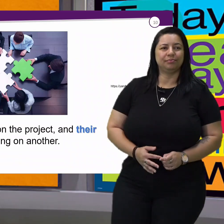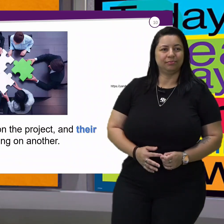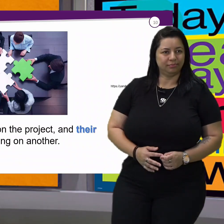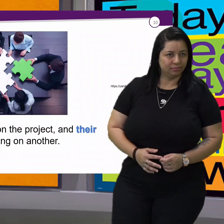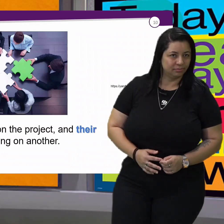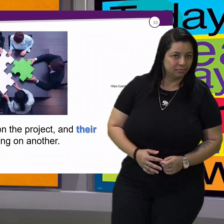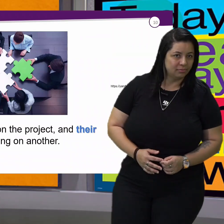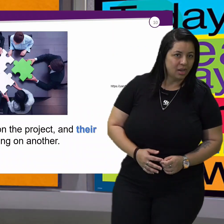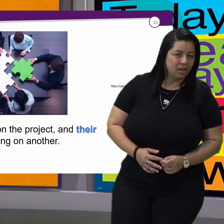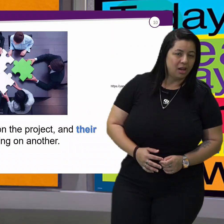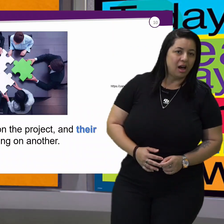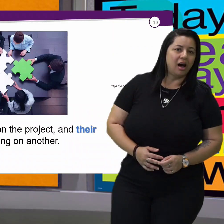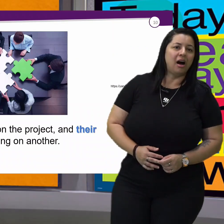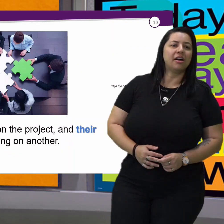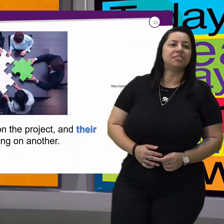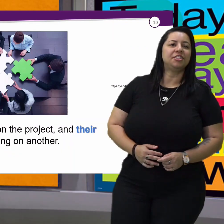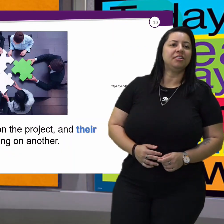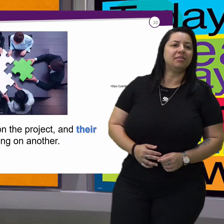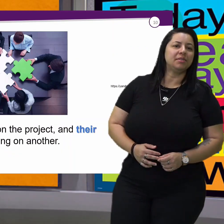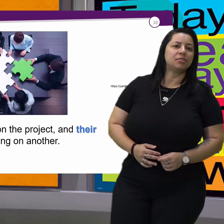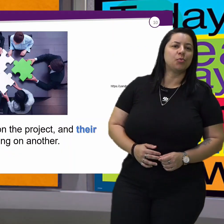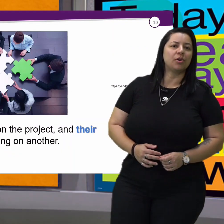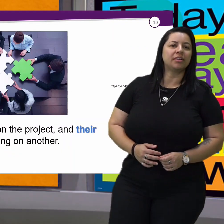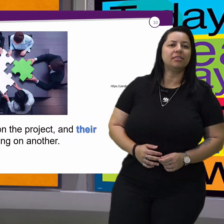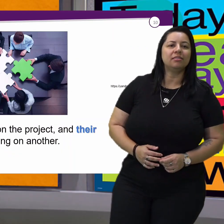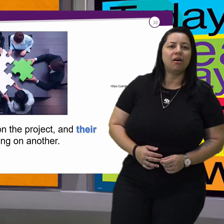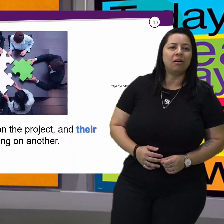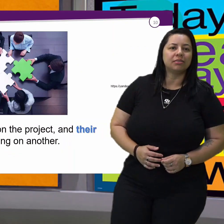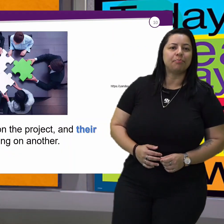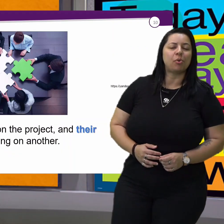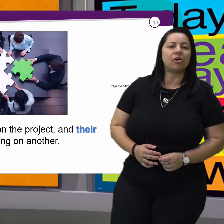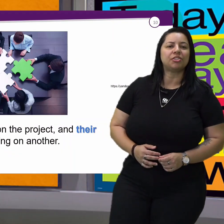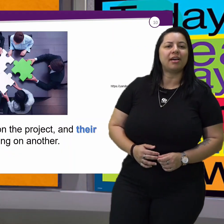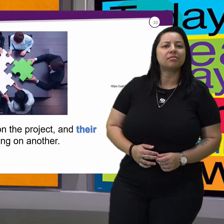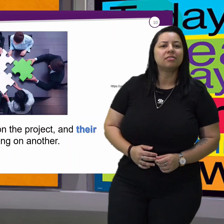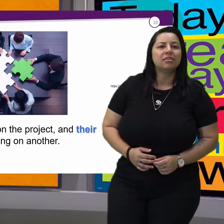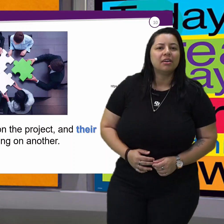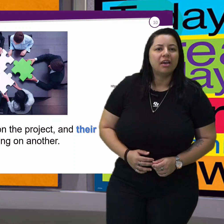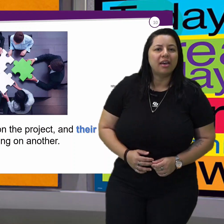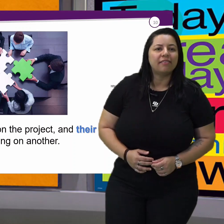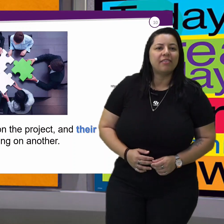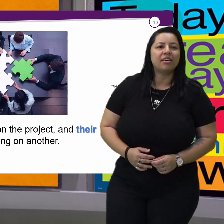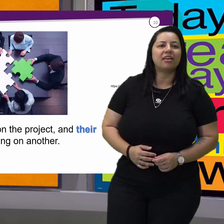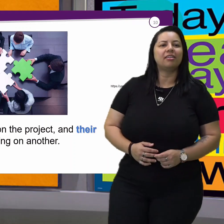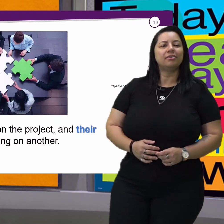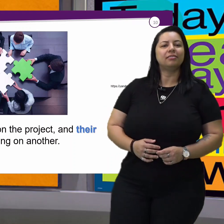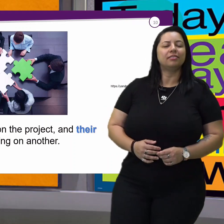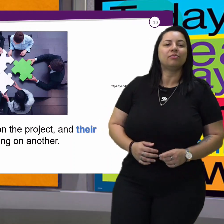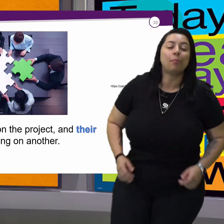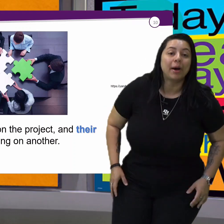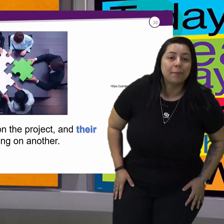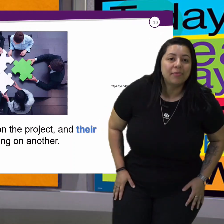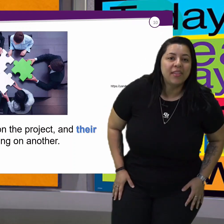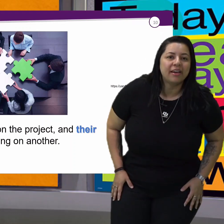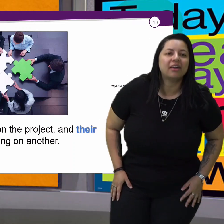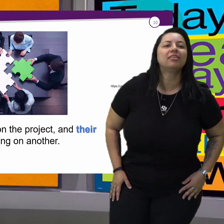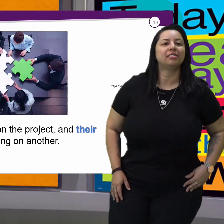lá. Leia, teacher, pra gente. Our team is working on the project and their